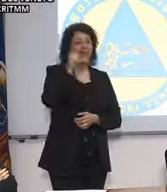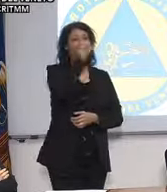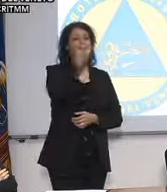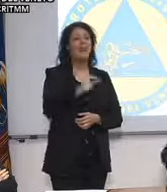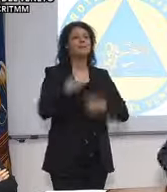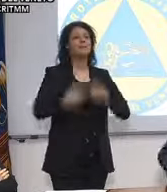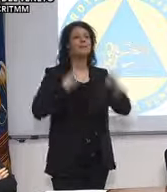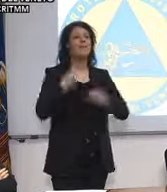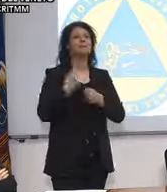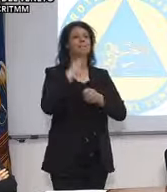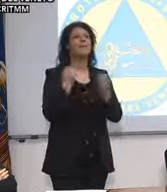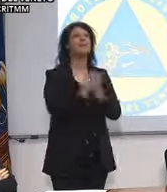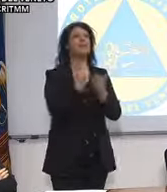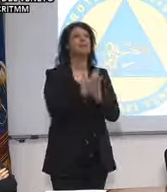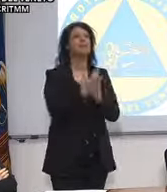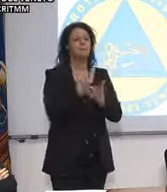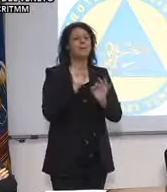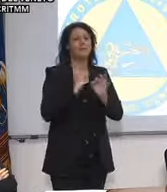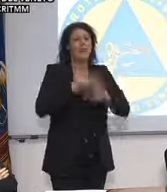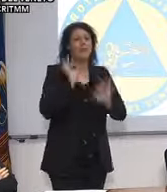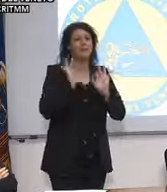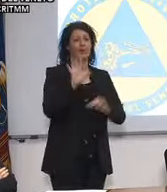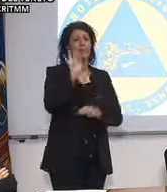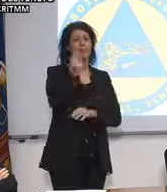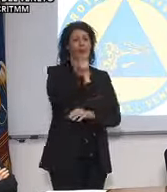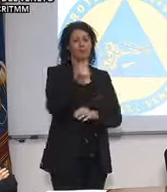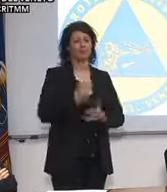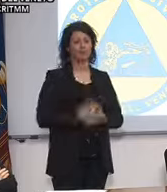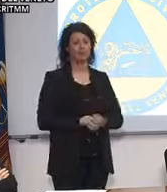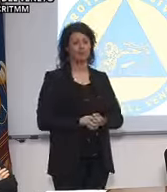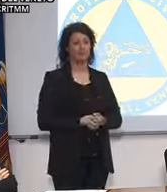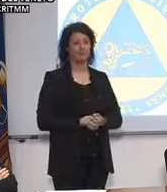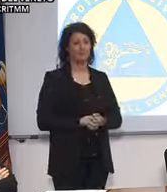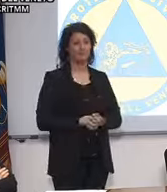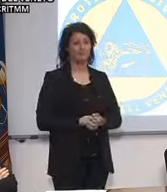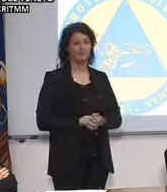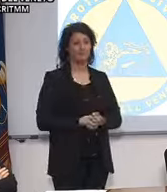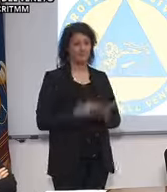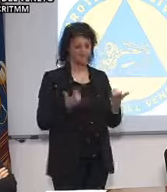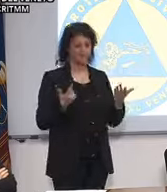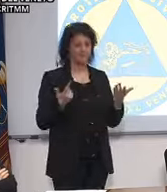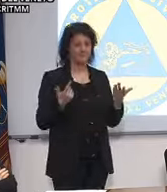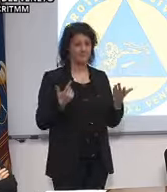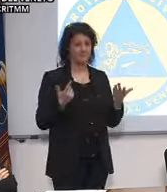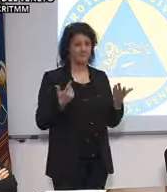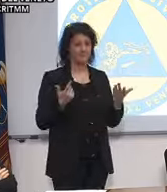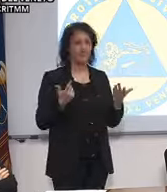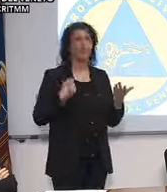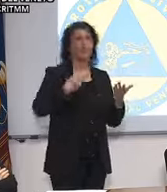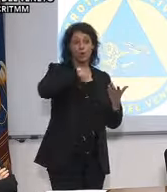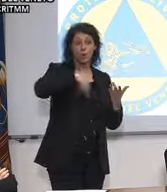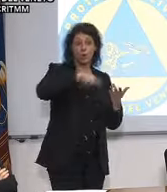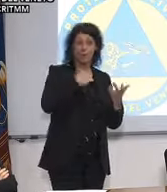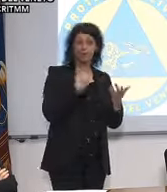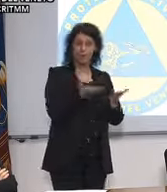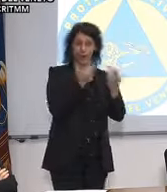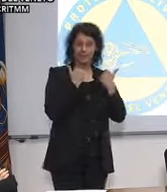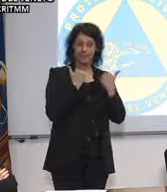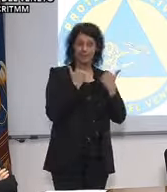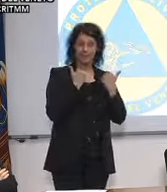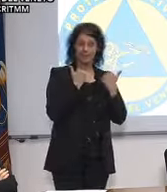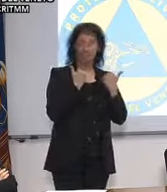centesimi. Neanche. Perché noi posso garantirvi che abbiamo comprato mascherine per differenziare gli